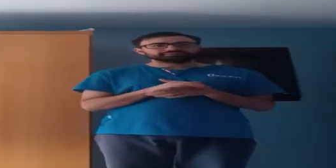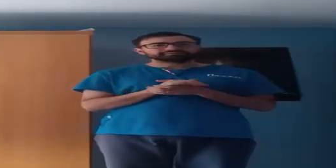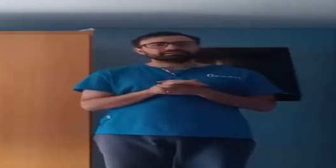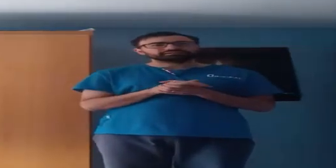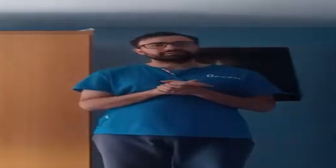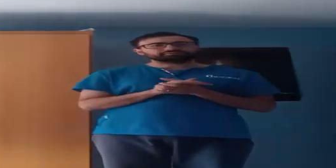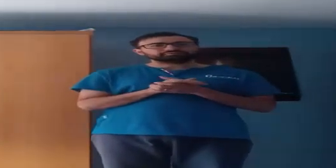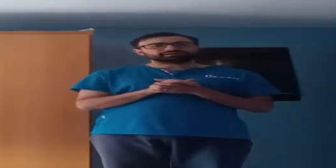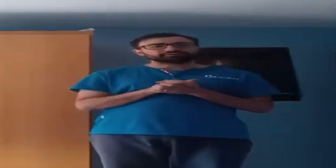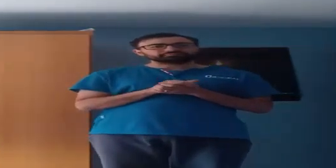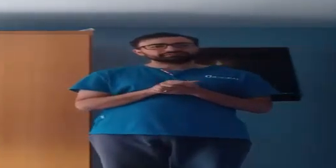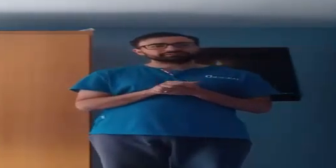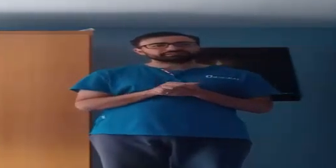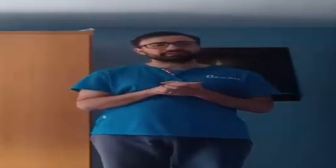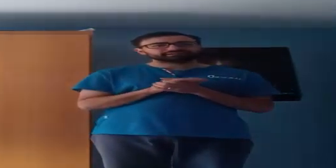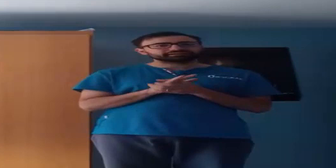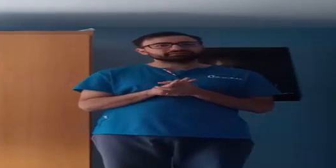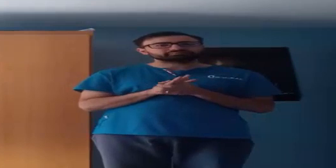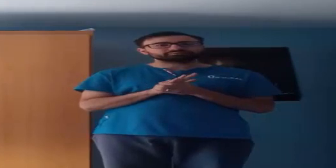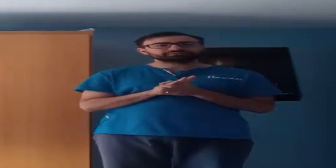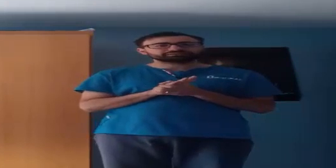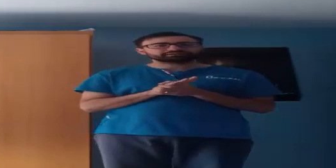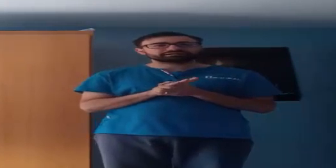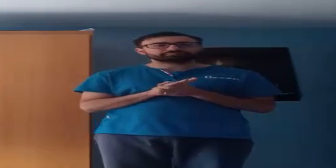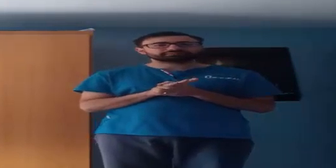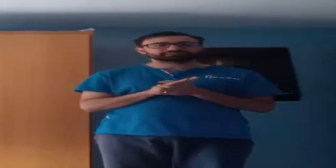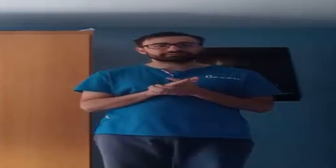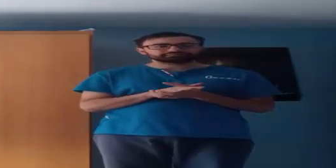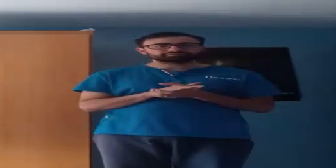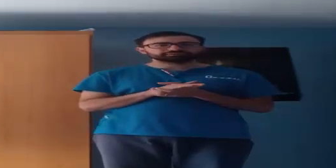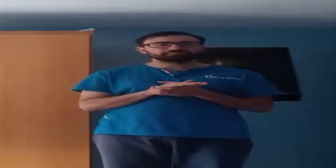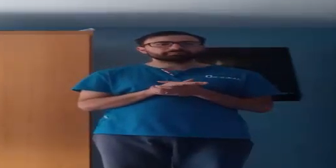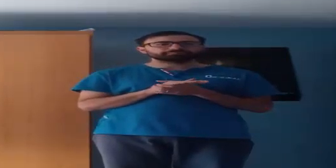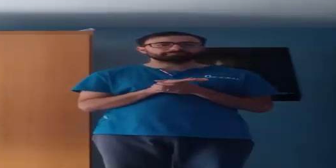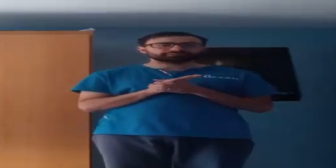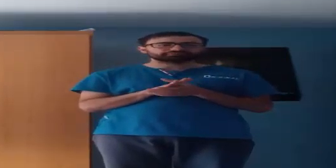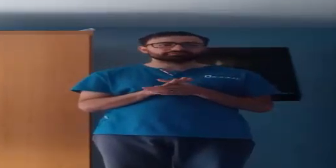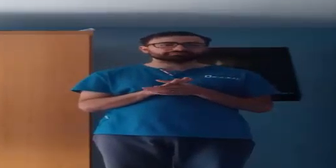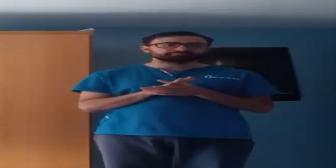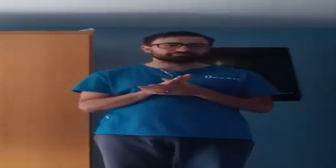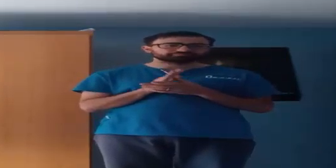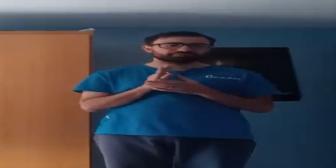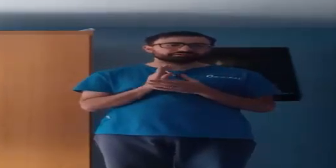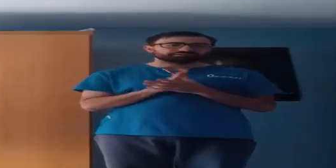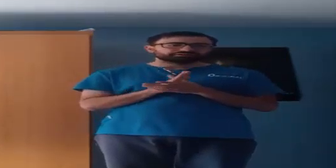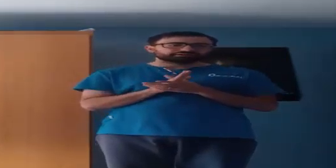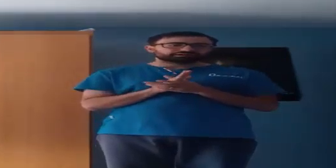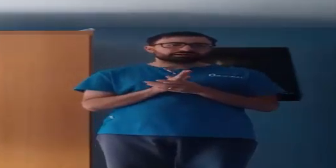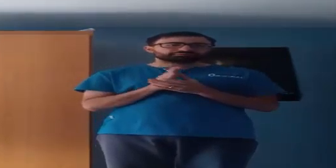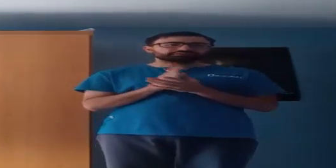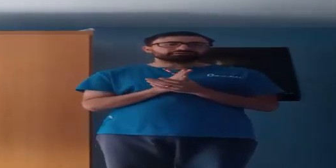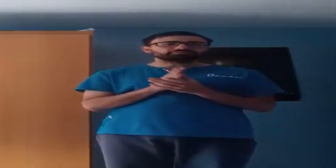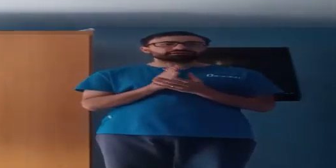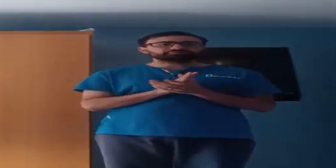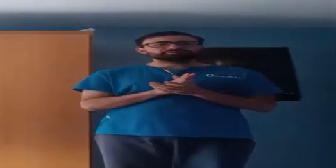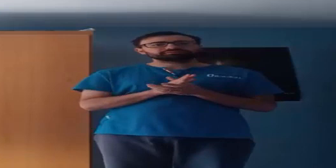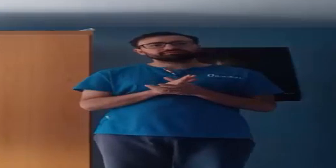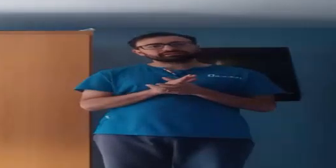Hades le dijo a Hermes que trajera de vuelta a Perséfone, pero había una condición en